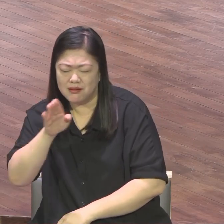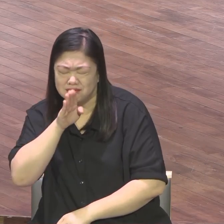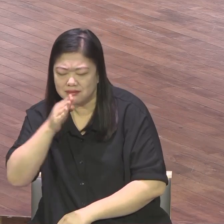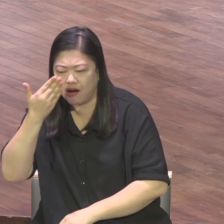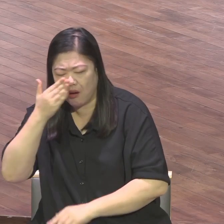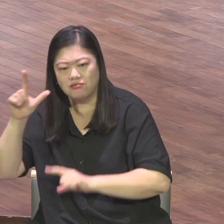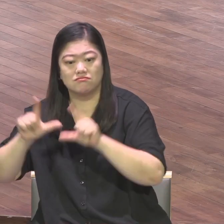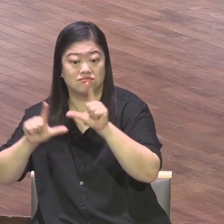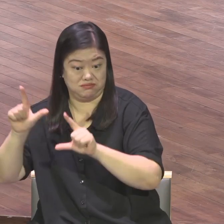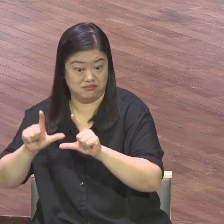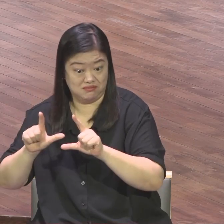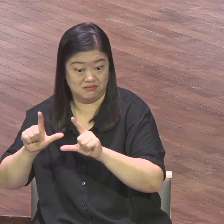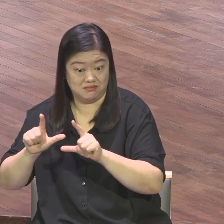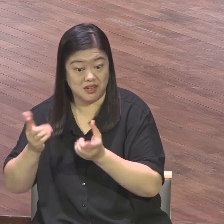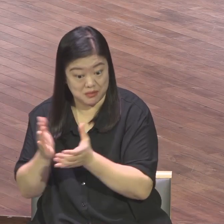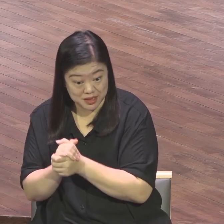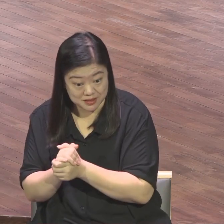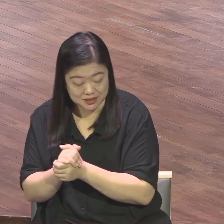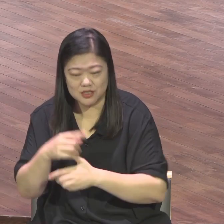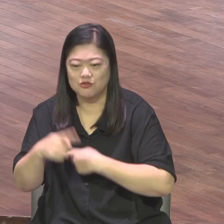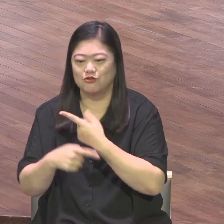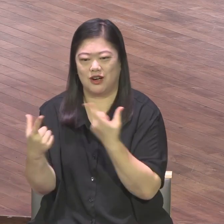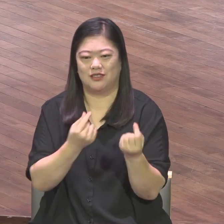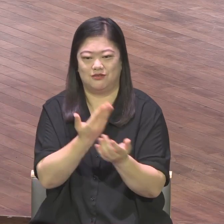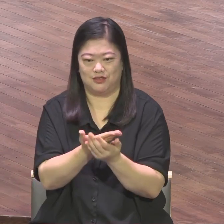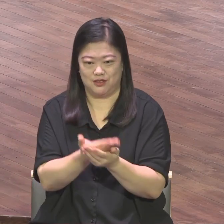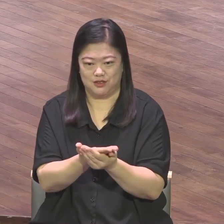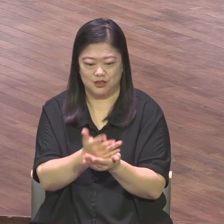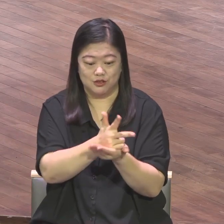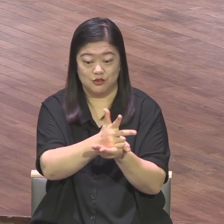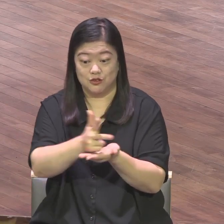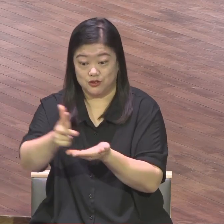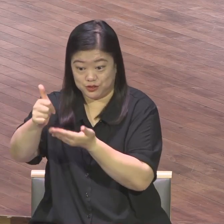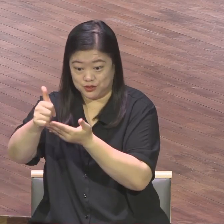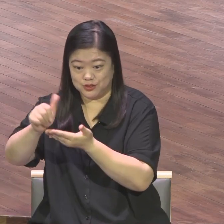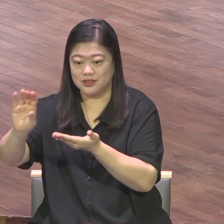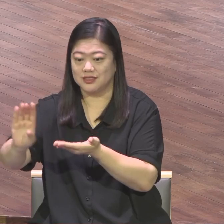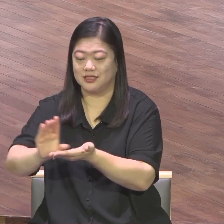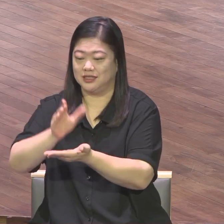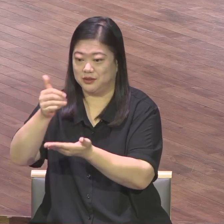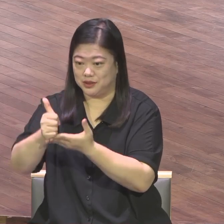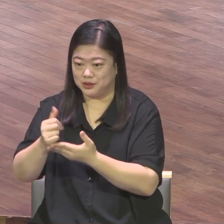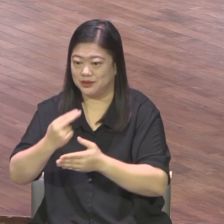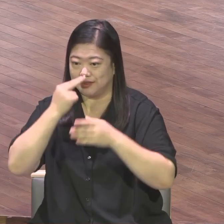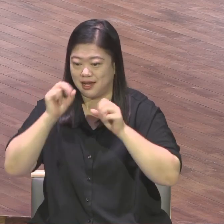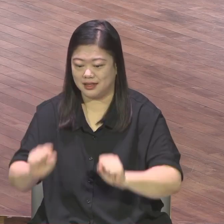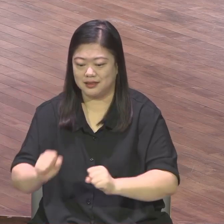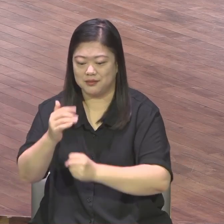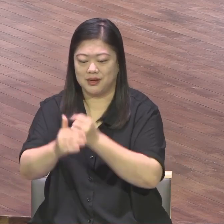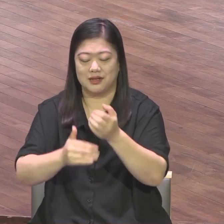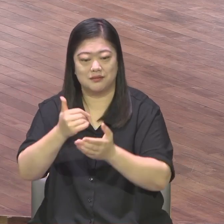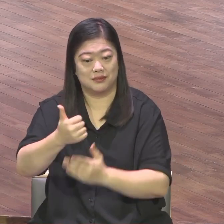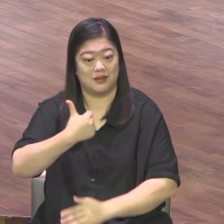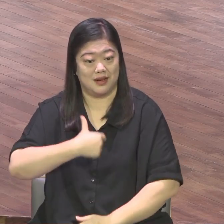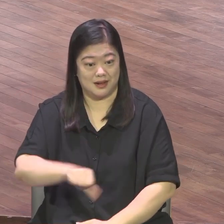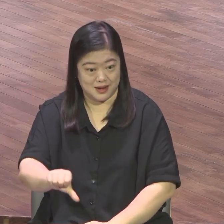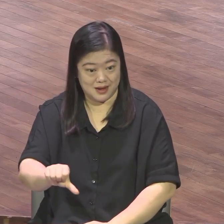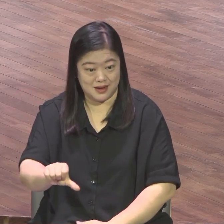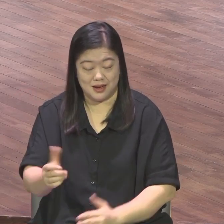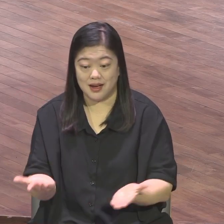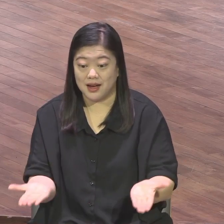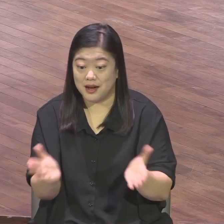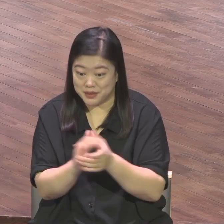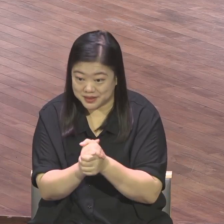찬양이었습니다. 신앙 고백합니다. 주는 그리스도시요 살아계신 하나님의 아들이십니다.